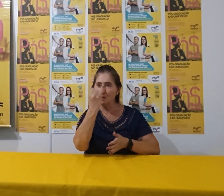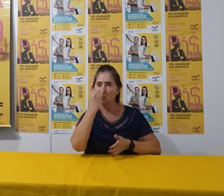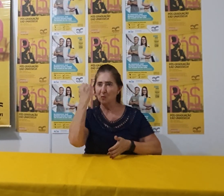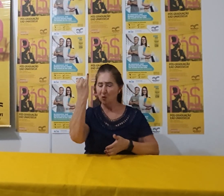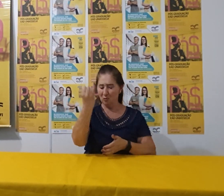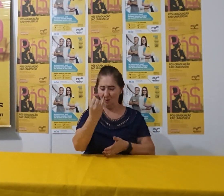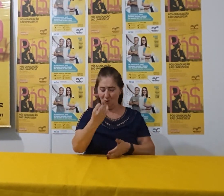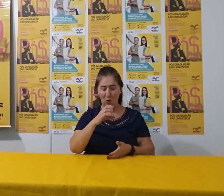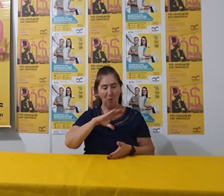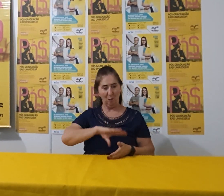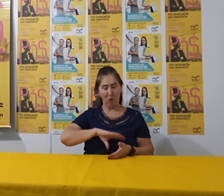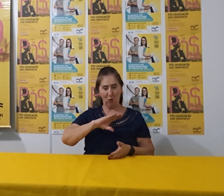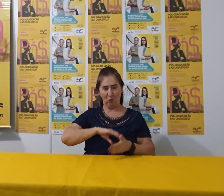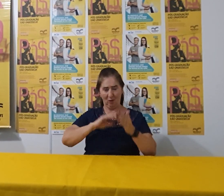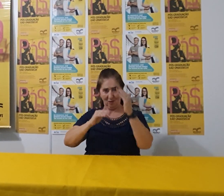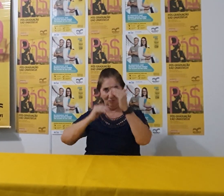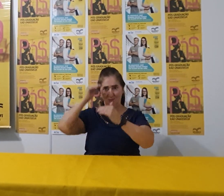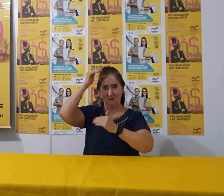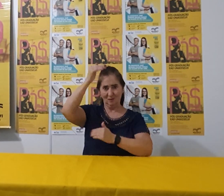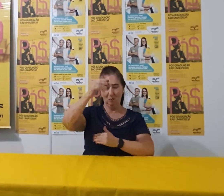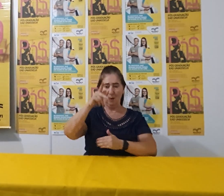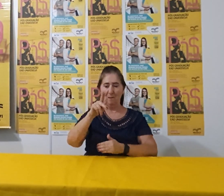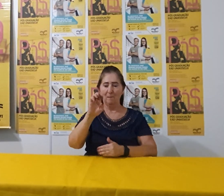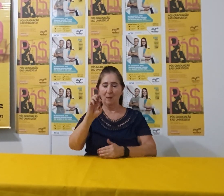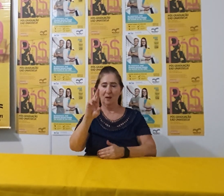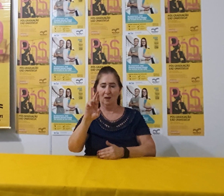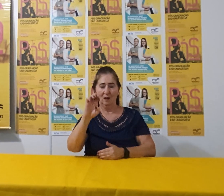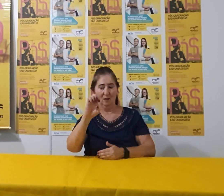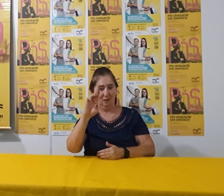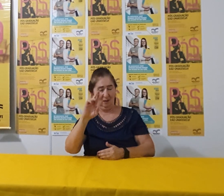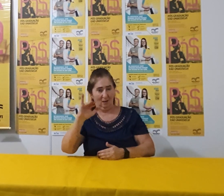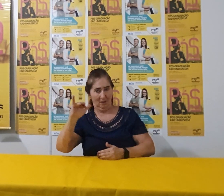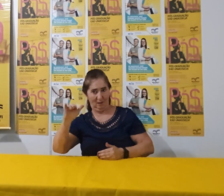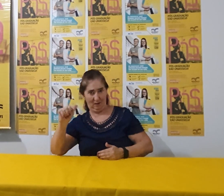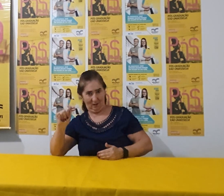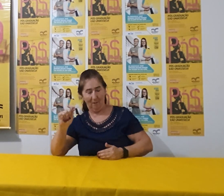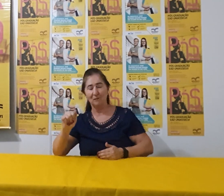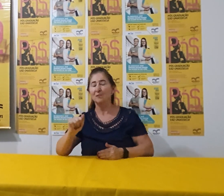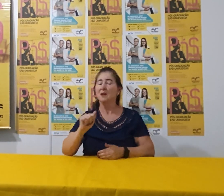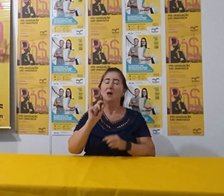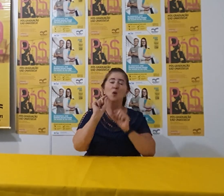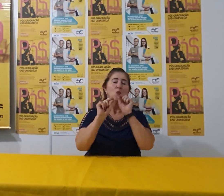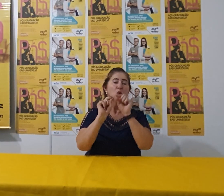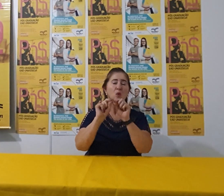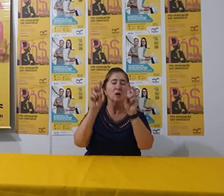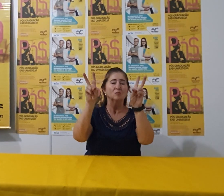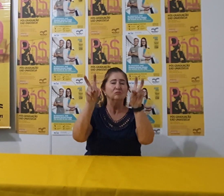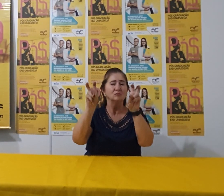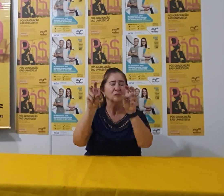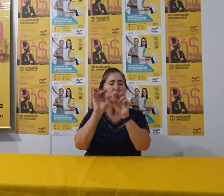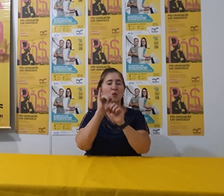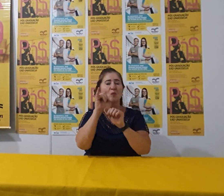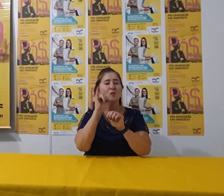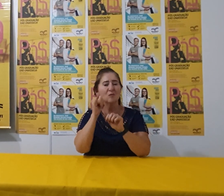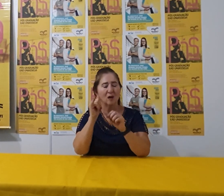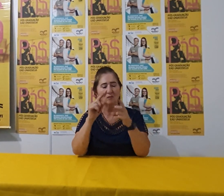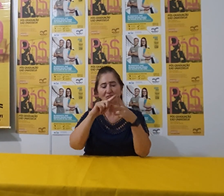os autores Pereira e Pereira salientam que as duas línguas não se